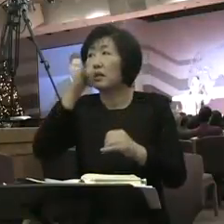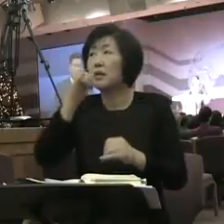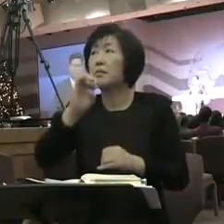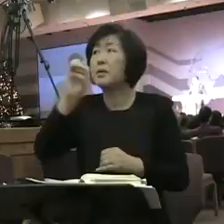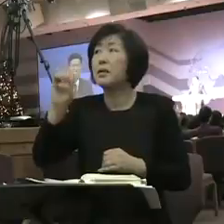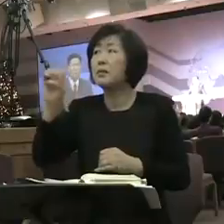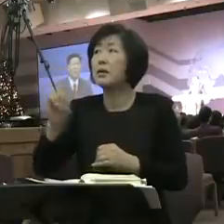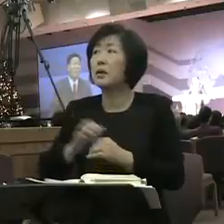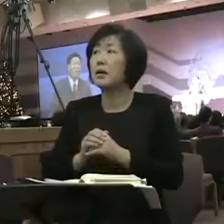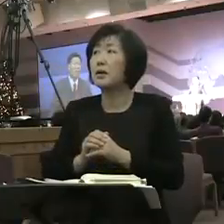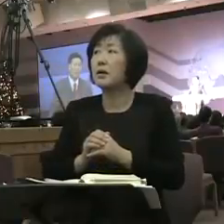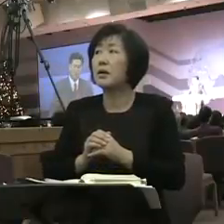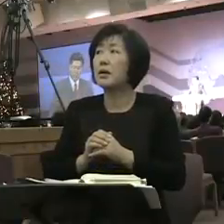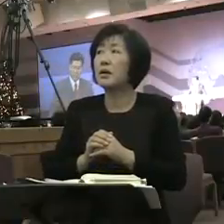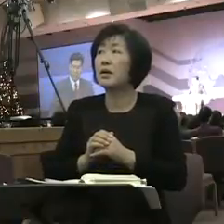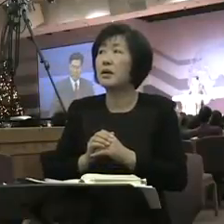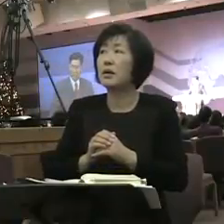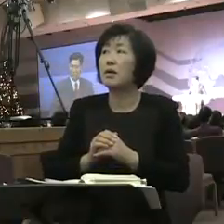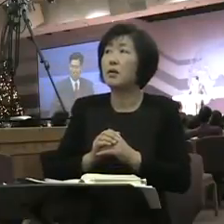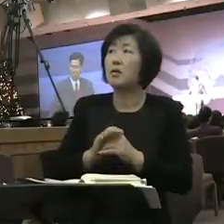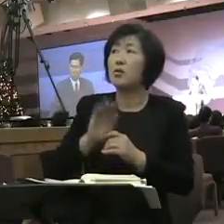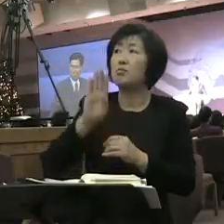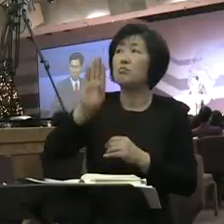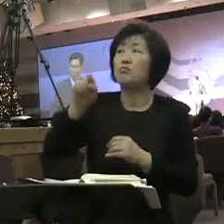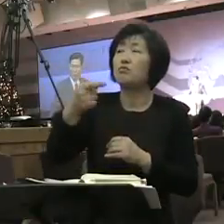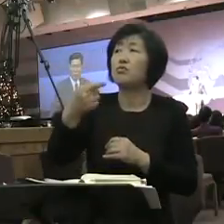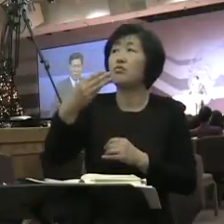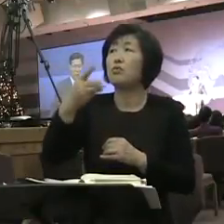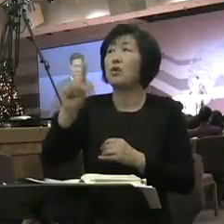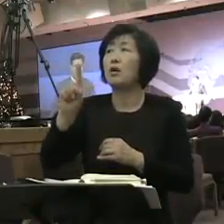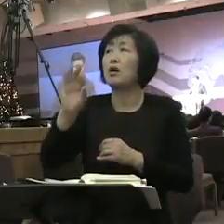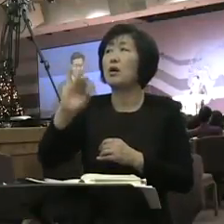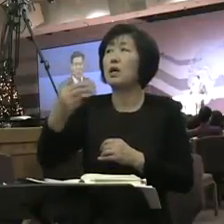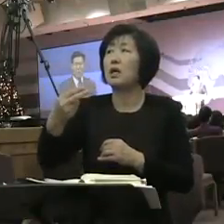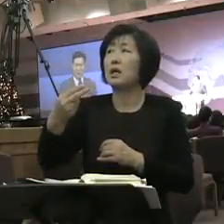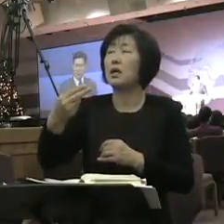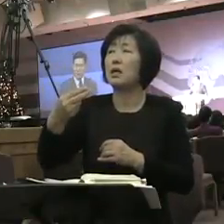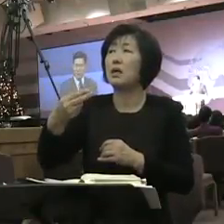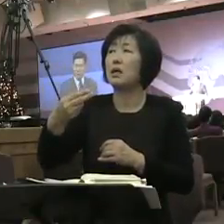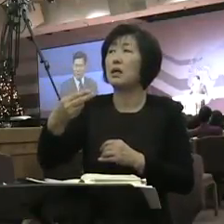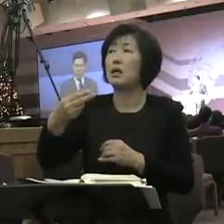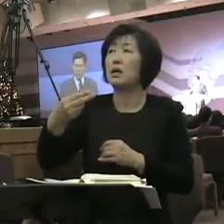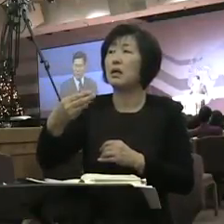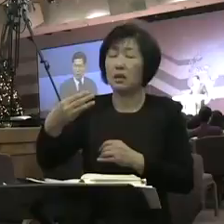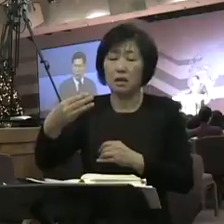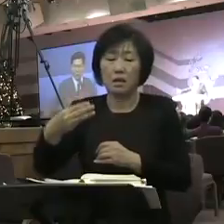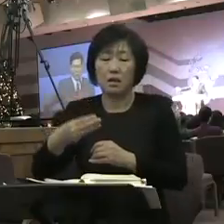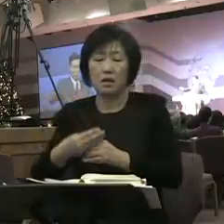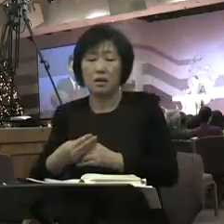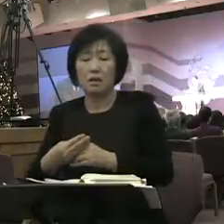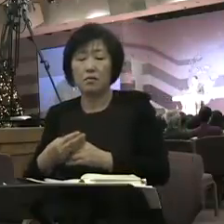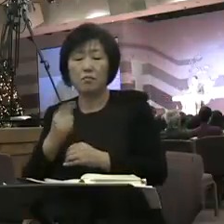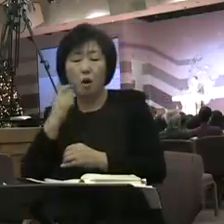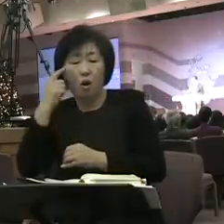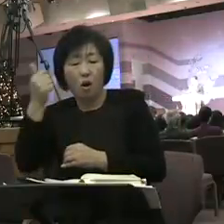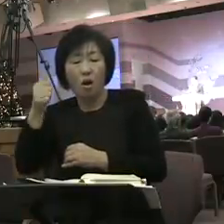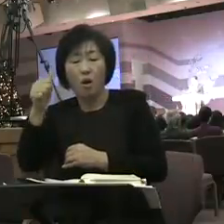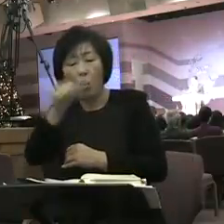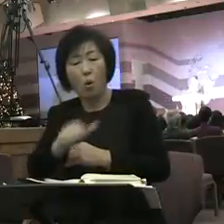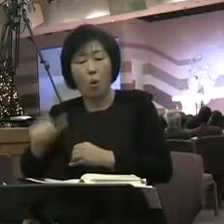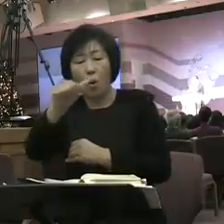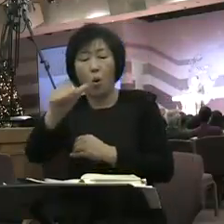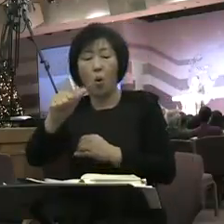마닐라에 가면은 Bread of Life라는 데가 있습니다. 목사님, 부치 컨데라는 목사님께서 한 5,000명 모이는